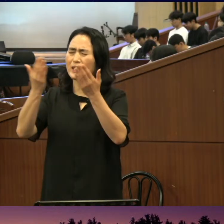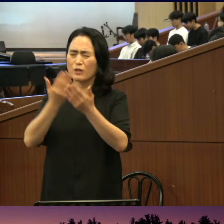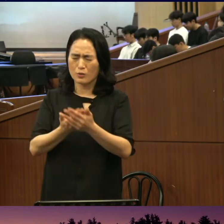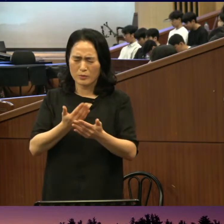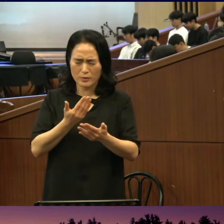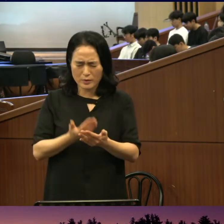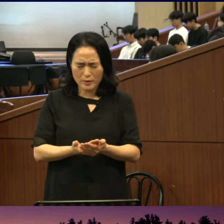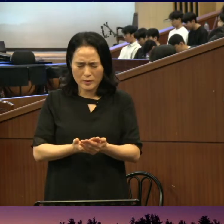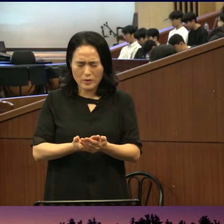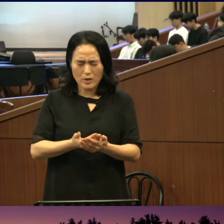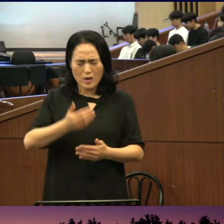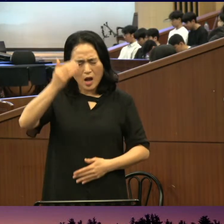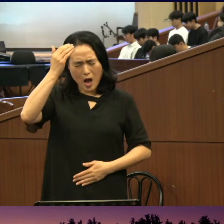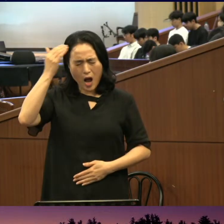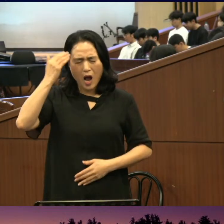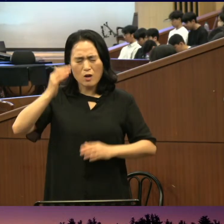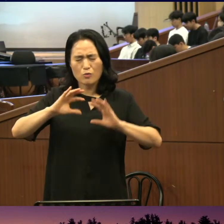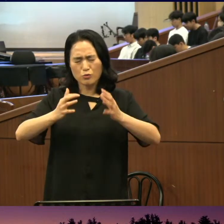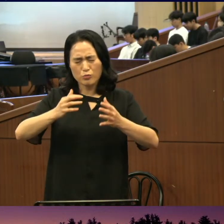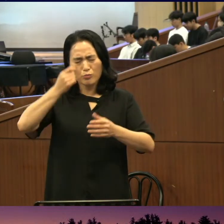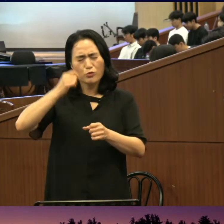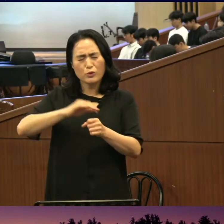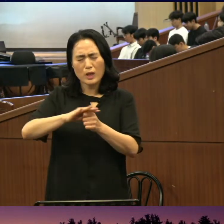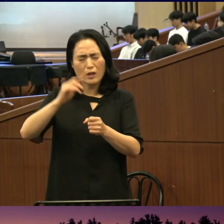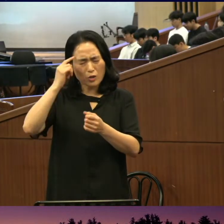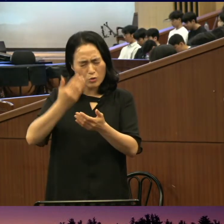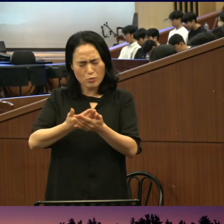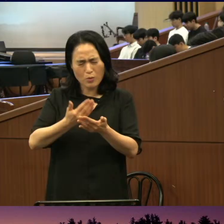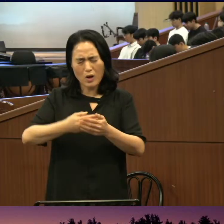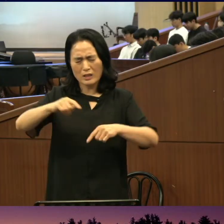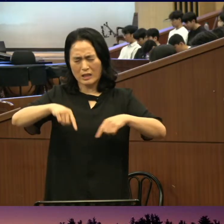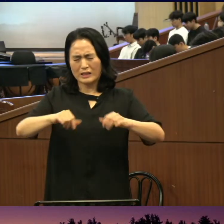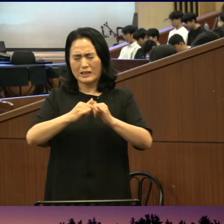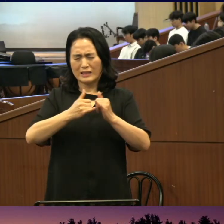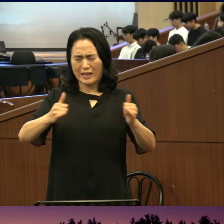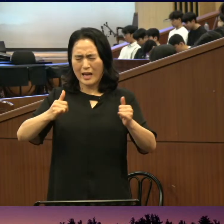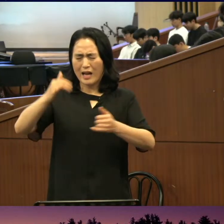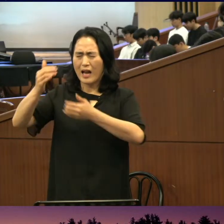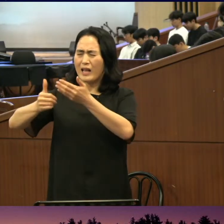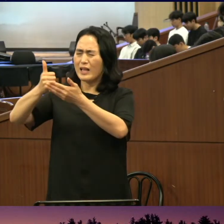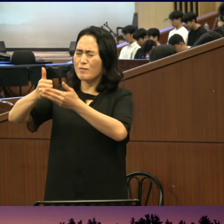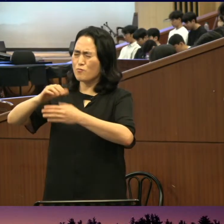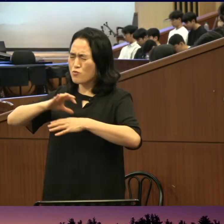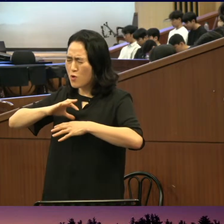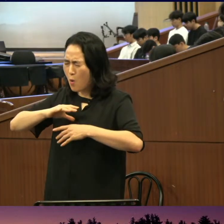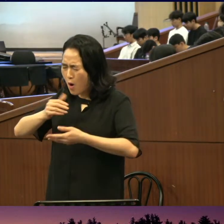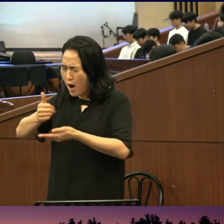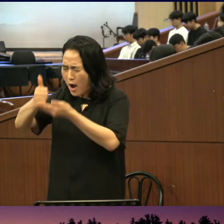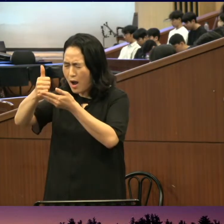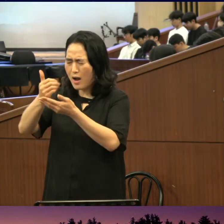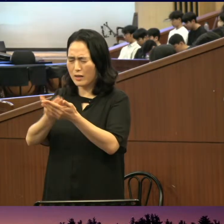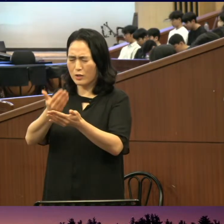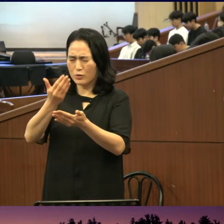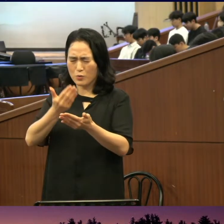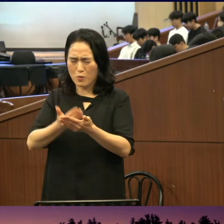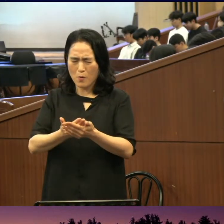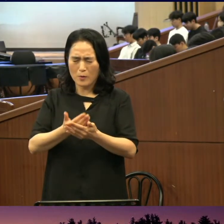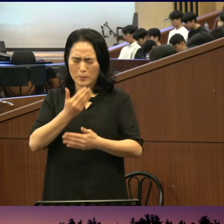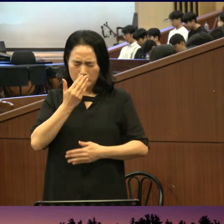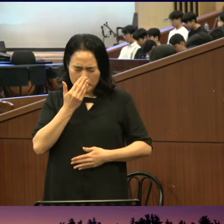불쌍히 여겨주시고 모든 위정자들이 하나님을 두려워하고 백성들을 사랑하는 마음으로 겸허하게 하나님 정치할 수